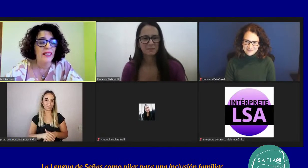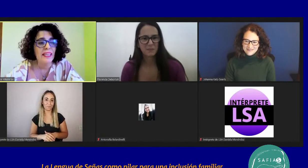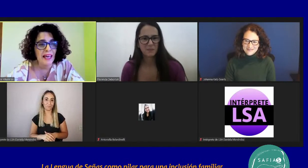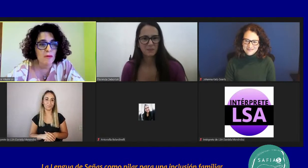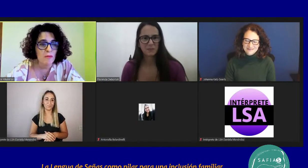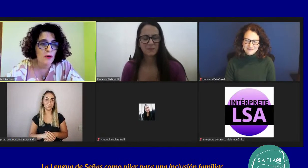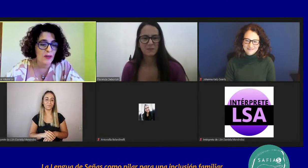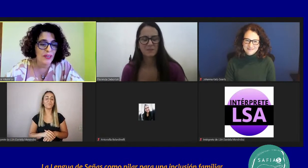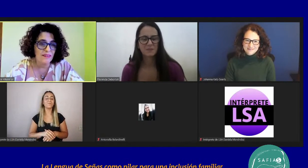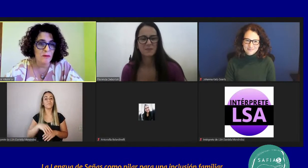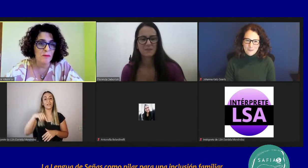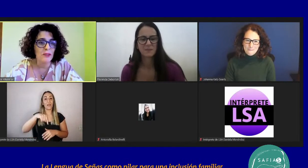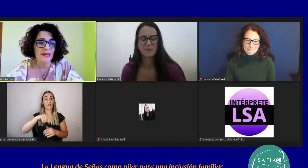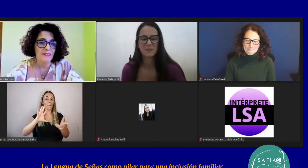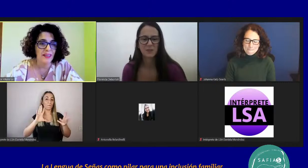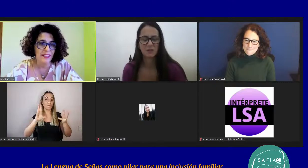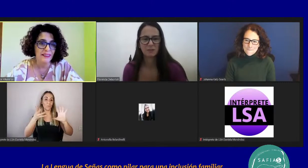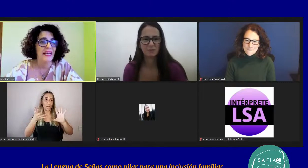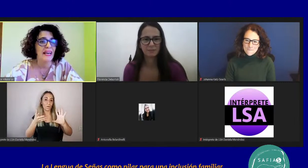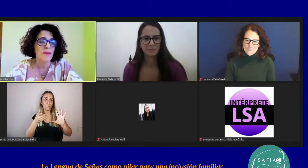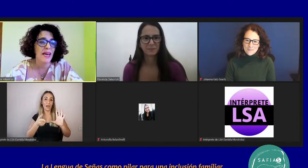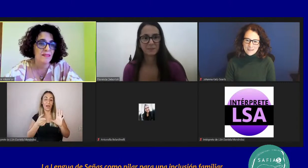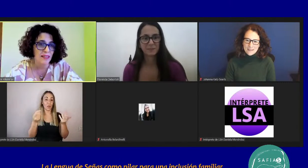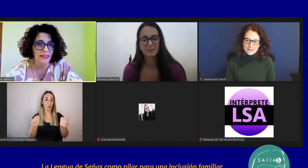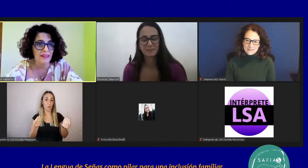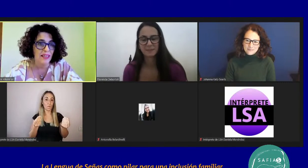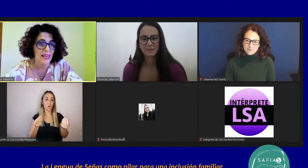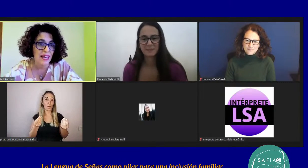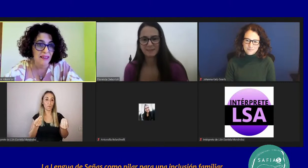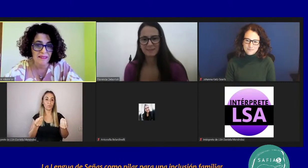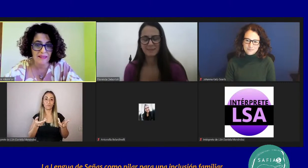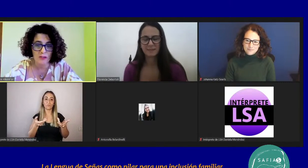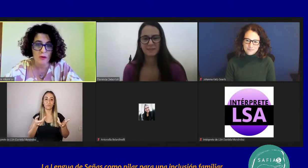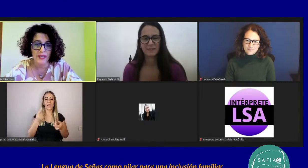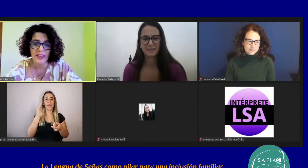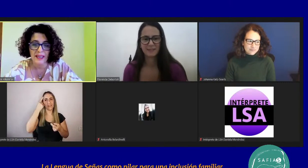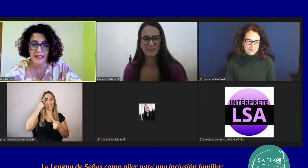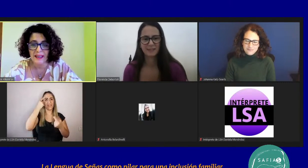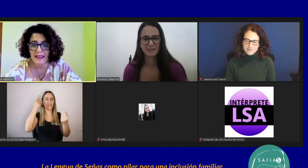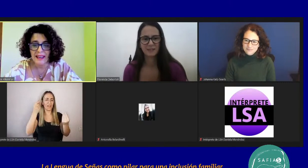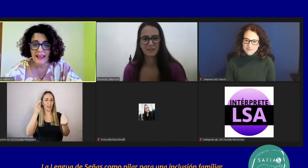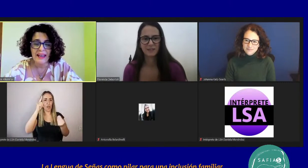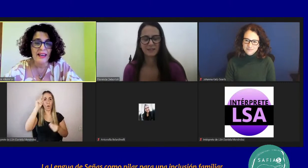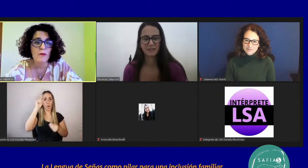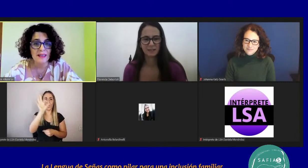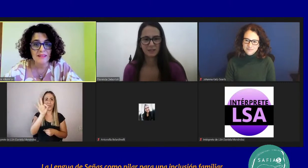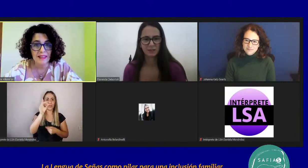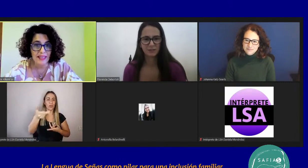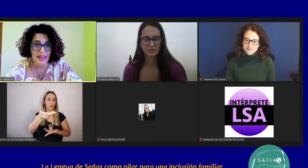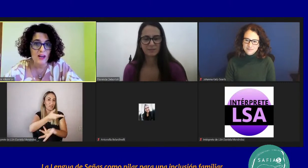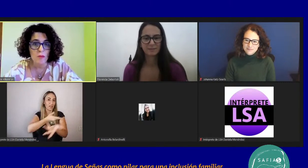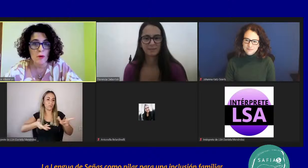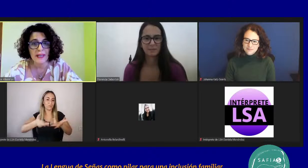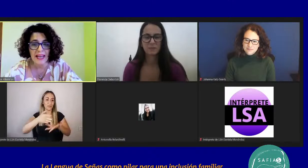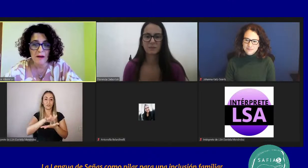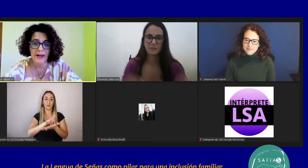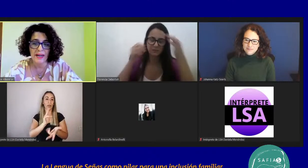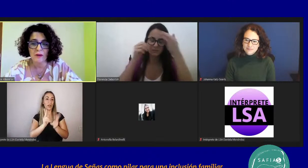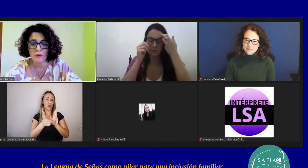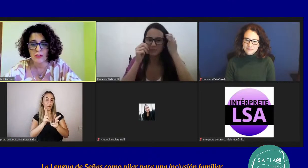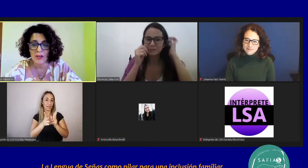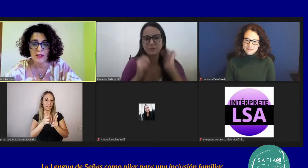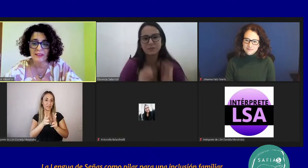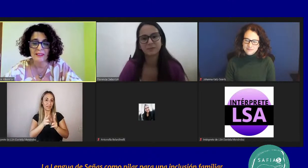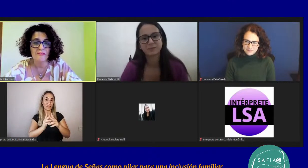La modalidad un poco en este momento va a ser intercambiar ciertas ideas sobre la lengua de señas como pilar para